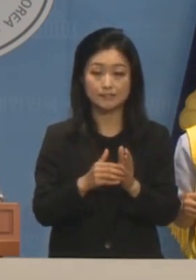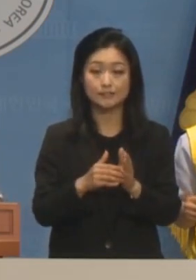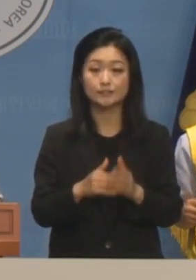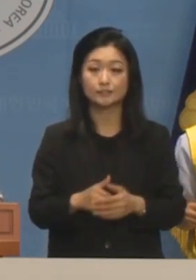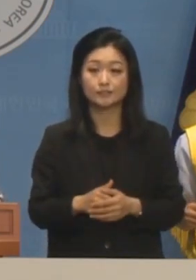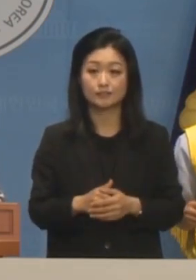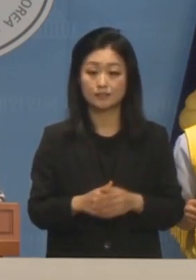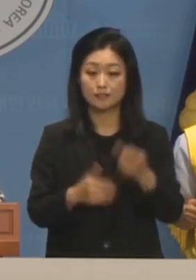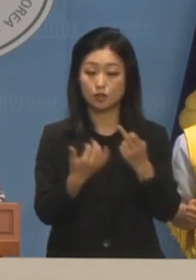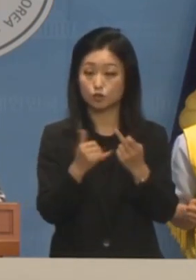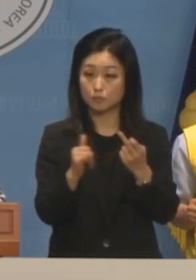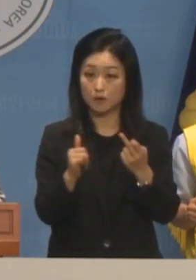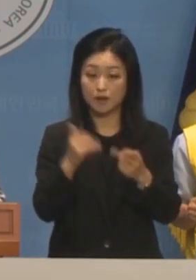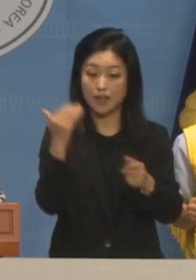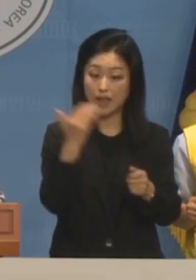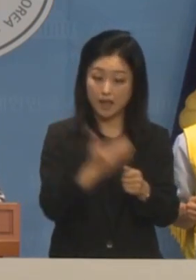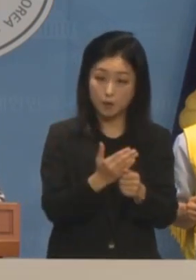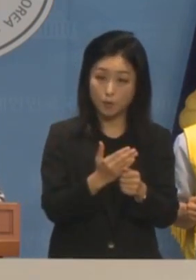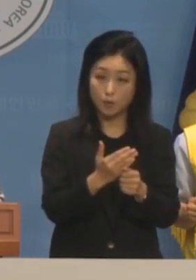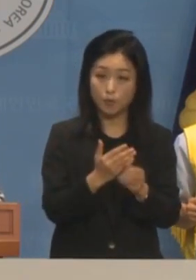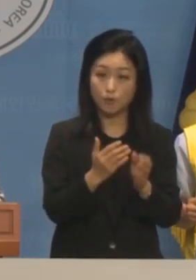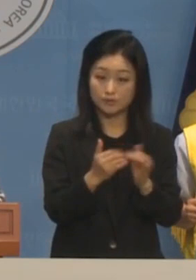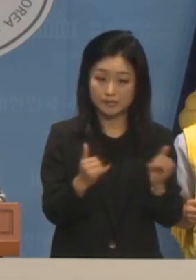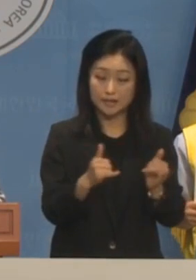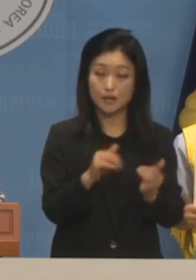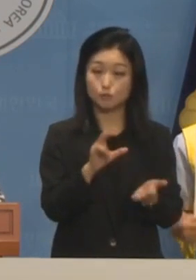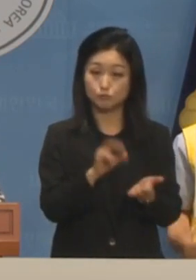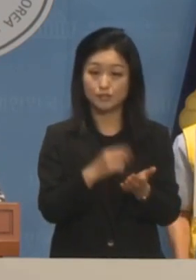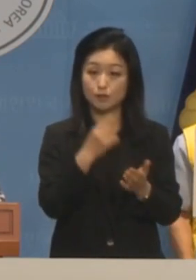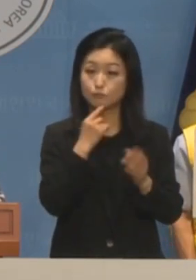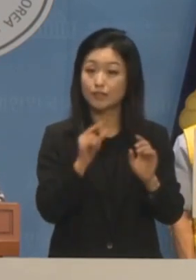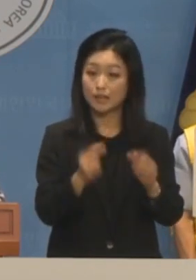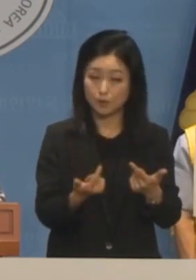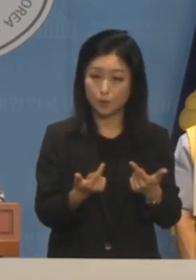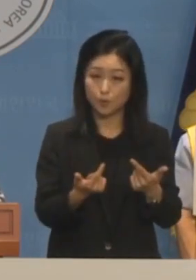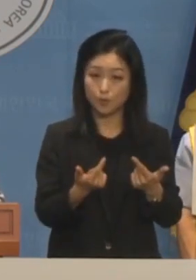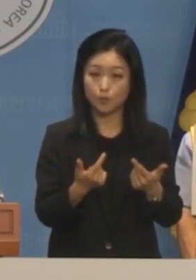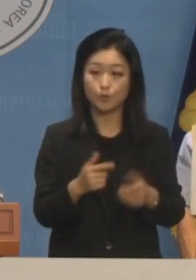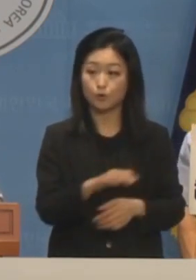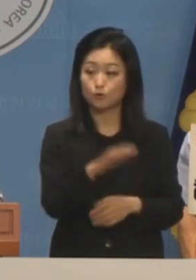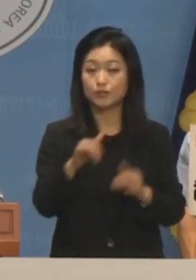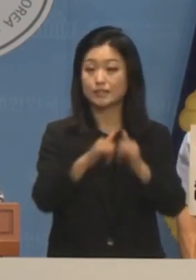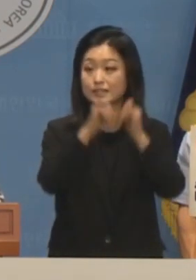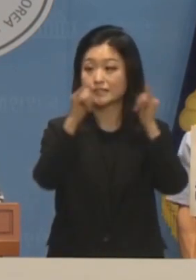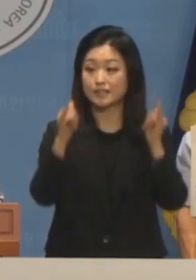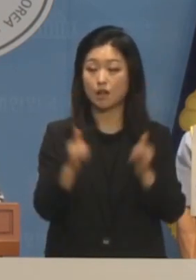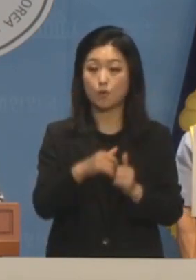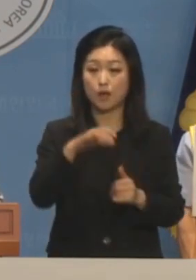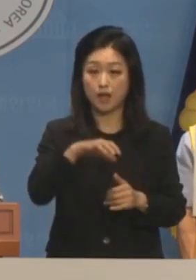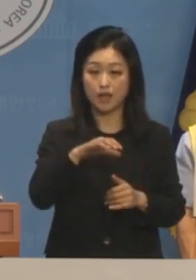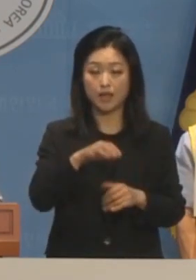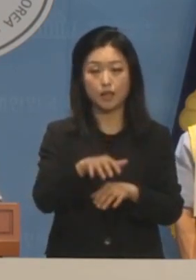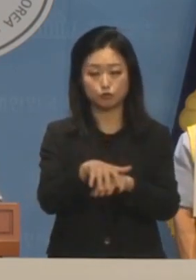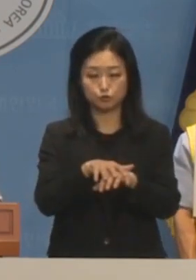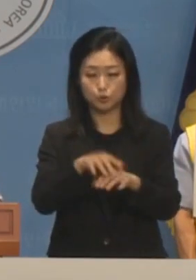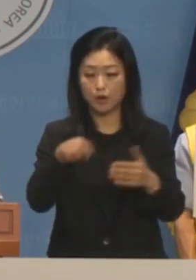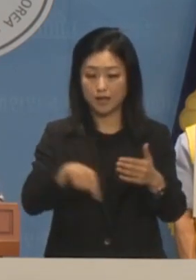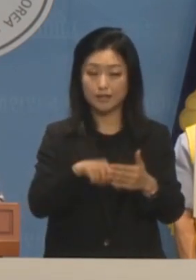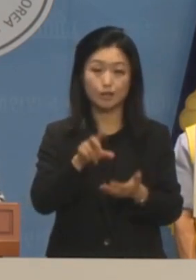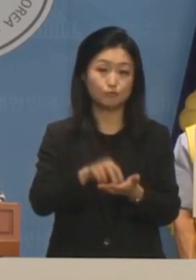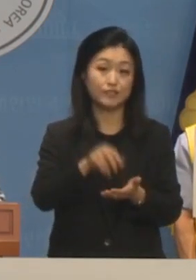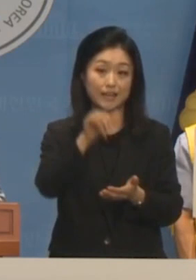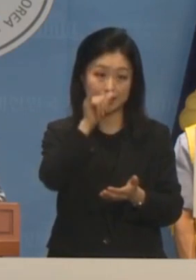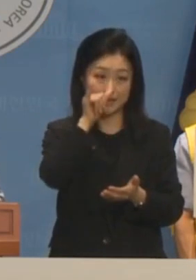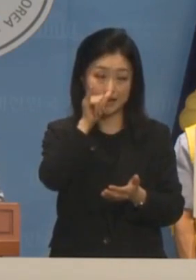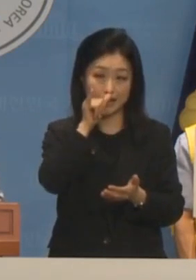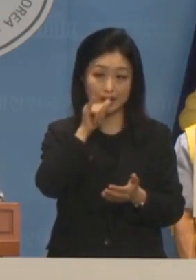싸워왔던 12명의 노동자들의 문제뿐만 아니라 우리 사회의 구조적 문제와 맞닿아 있다는